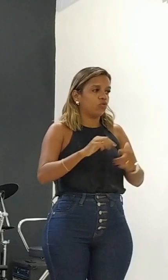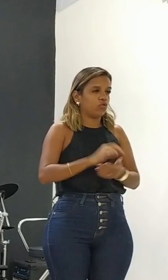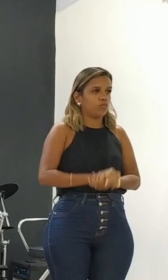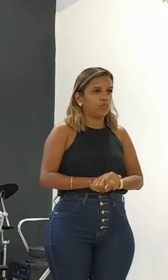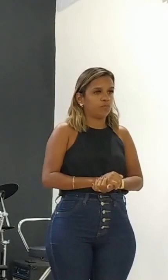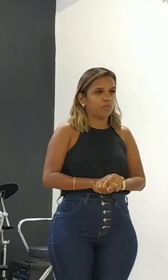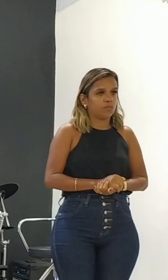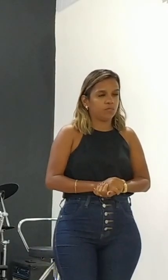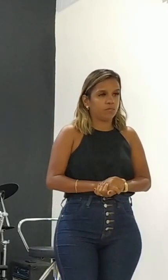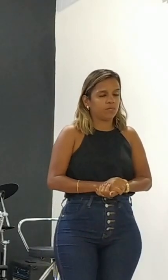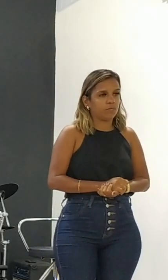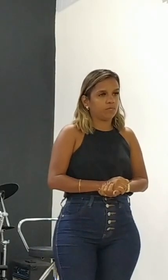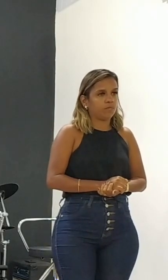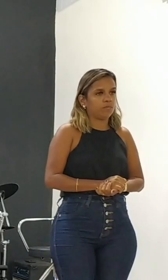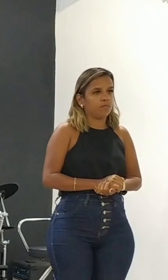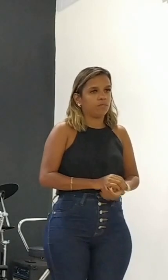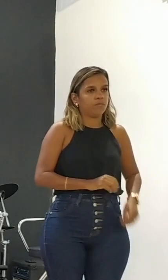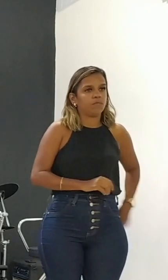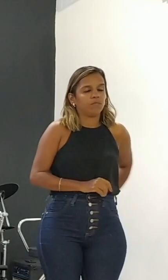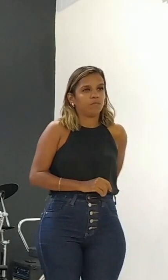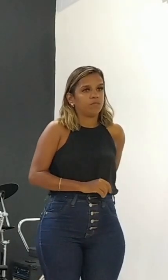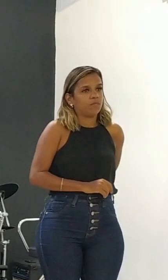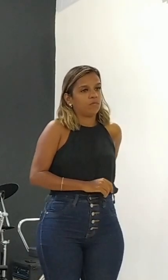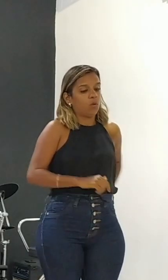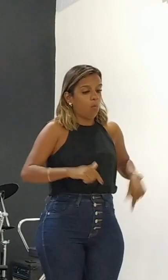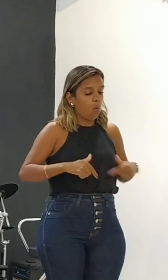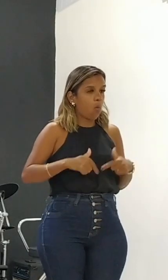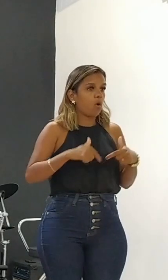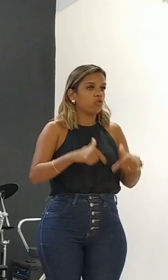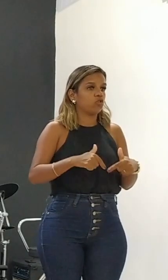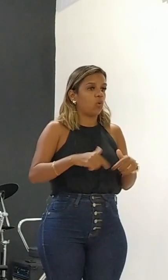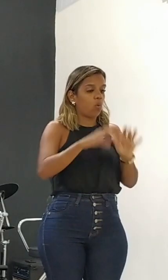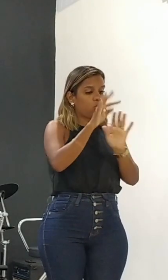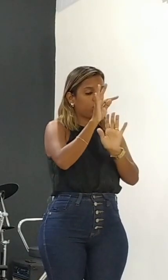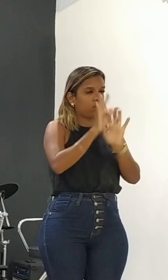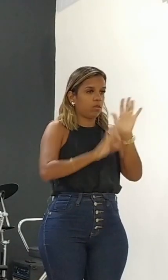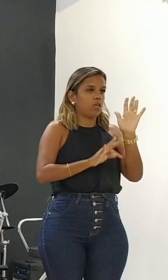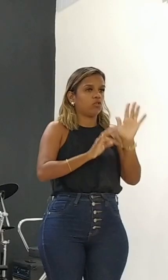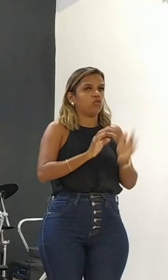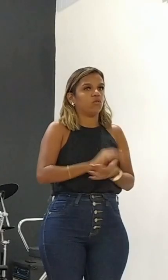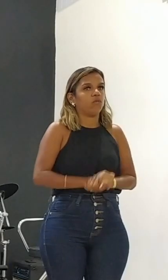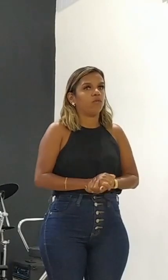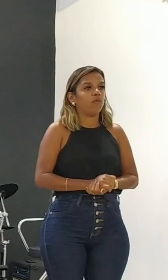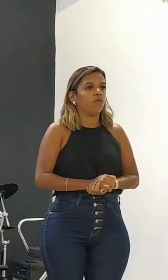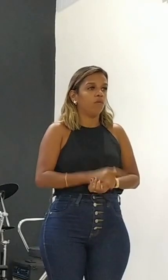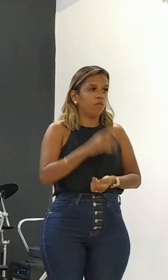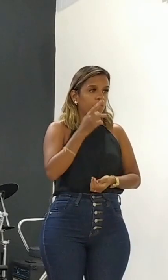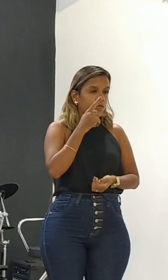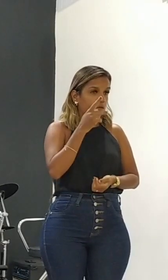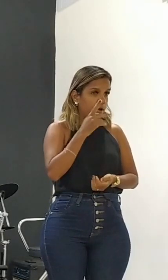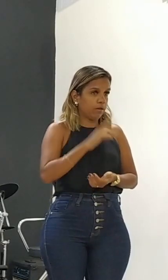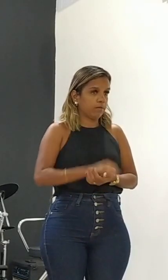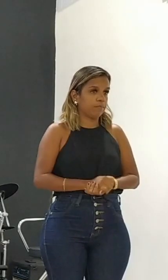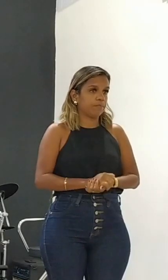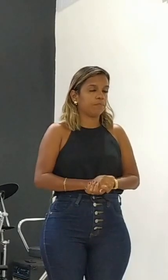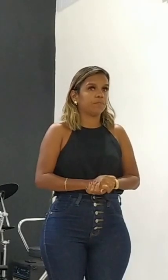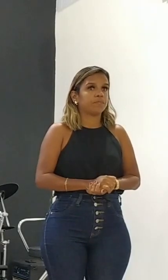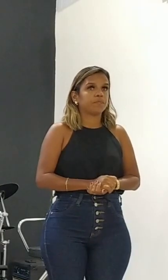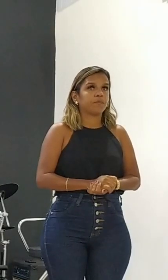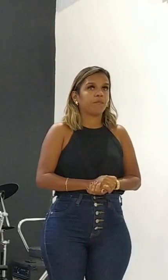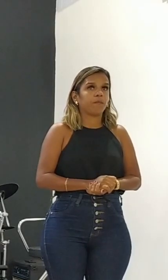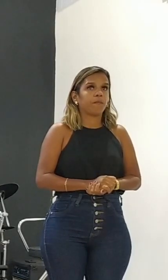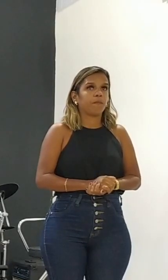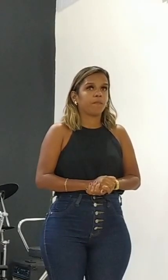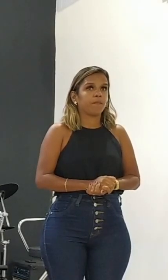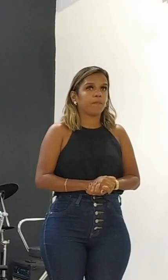Só ele, amém? Ele tomou uma atitude. Diz o texto que logo depois desses dias,